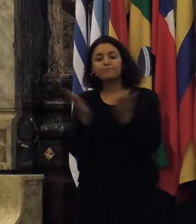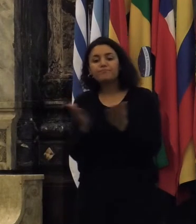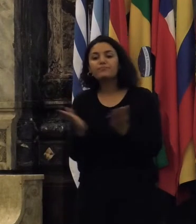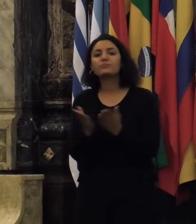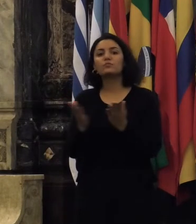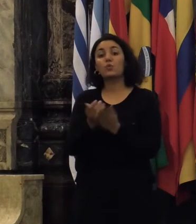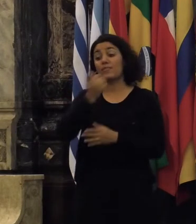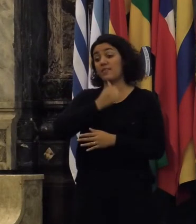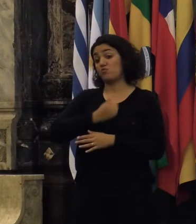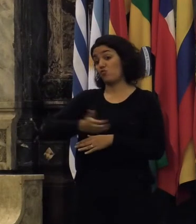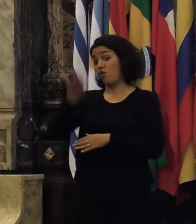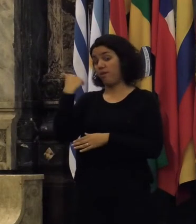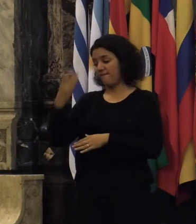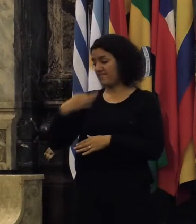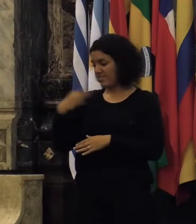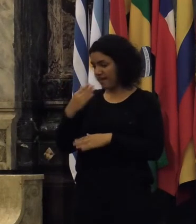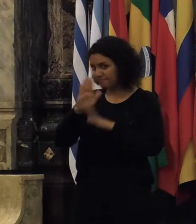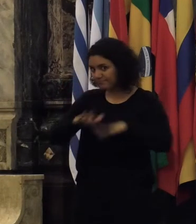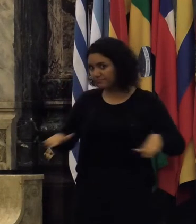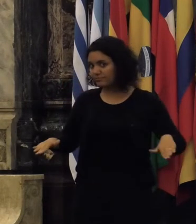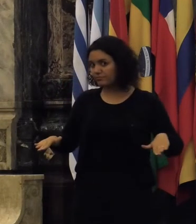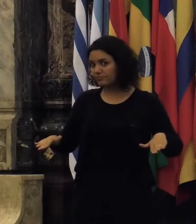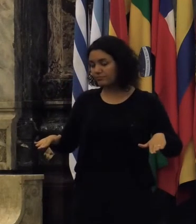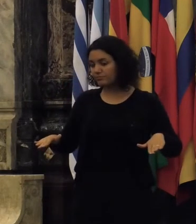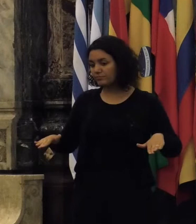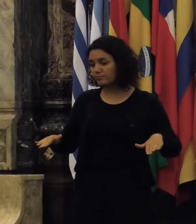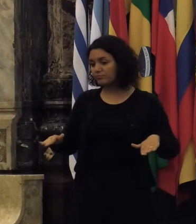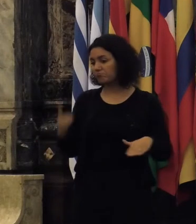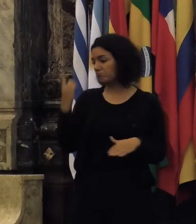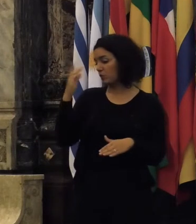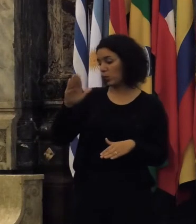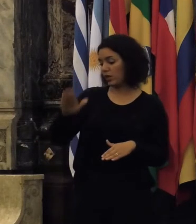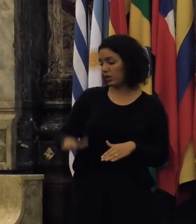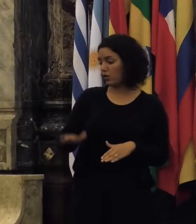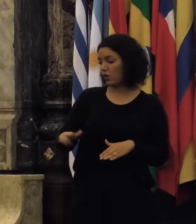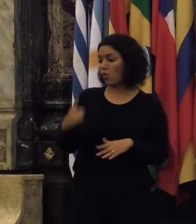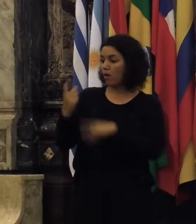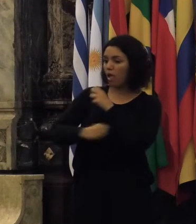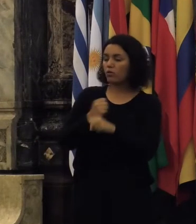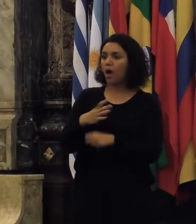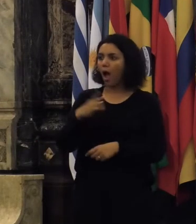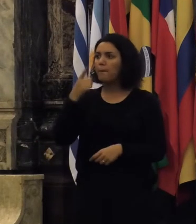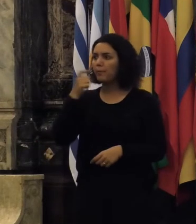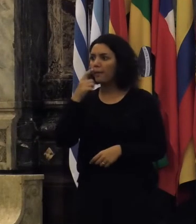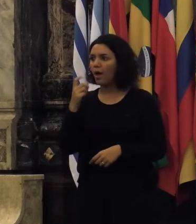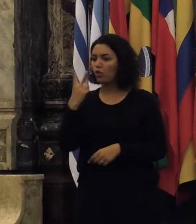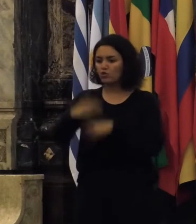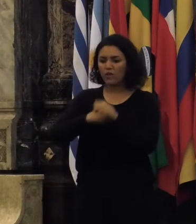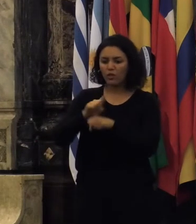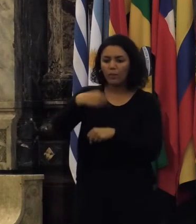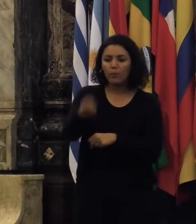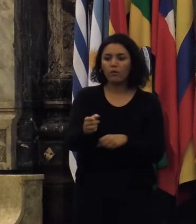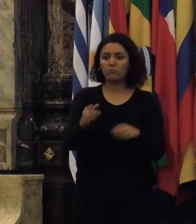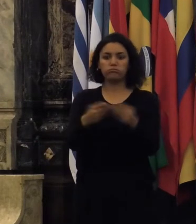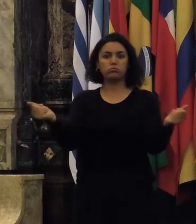expedientes podemos encontrar que un niño en un año tuvo padre y 2 años después ya no lo tenía,